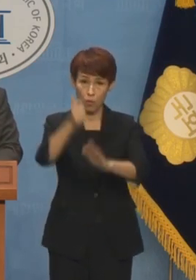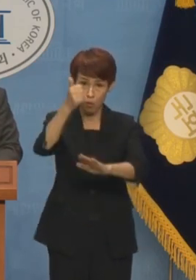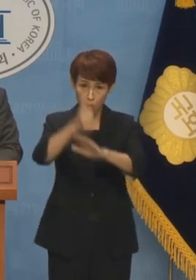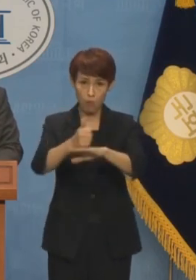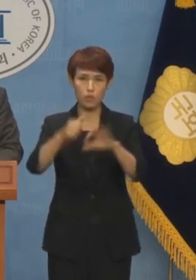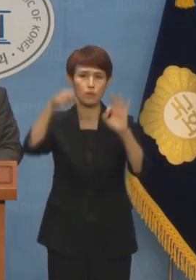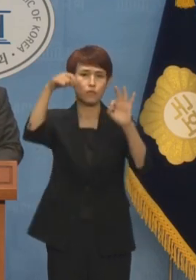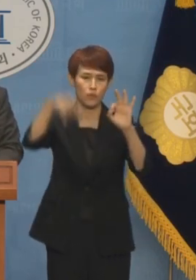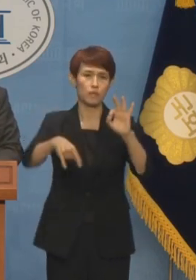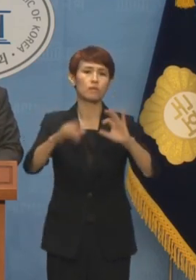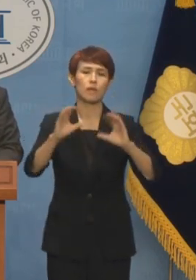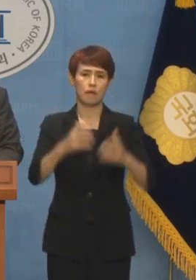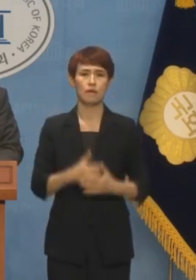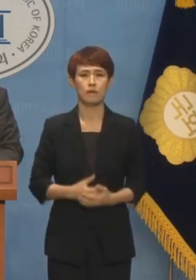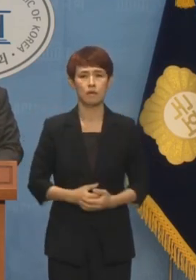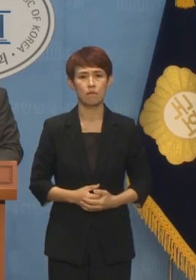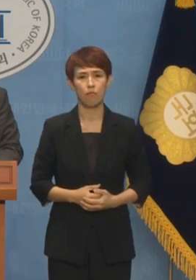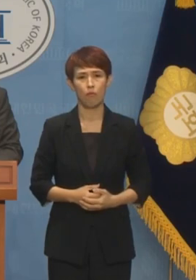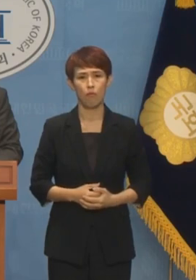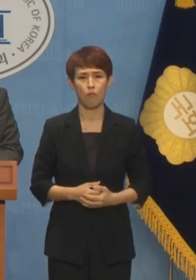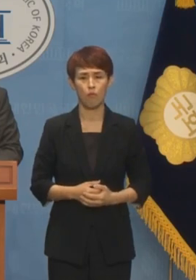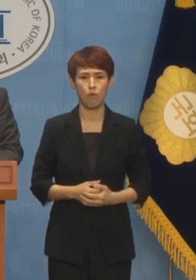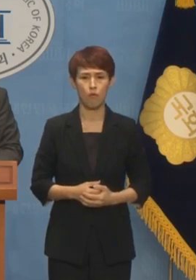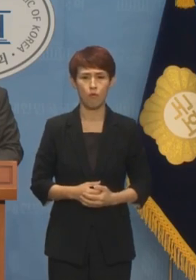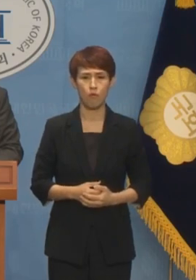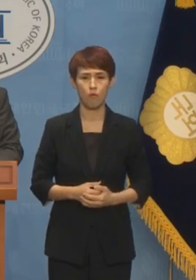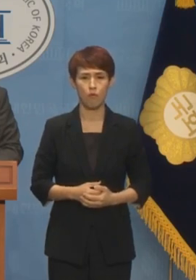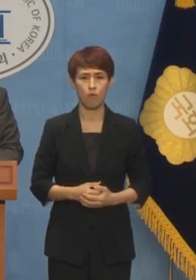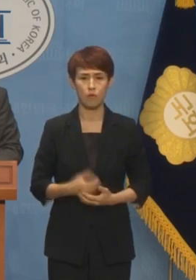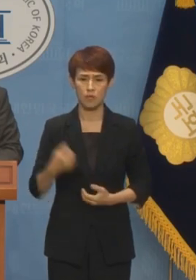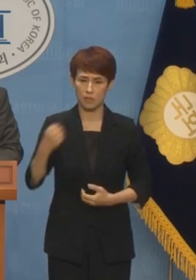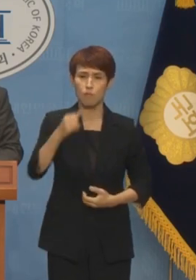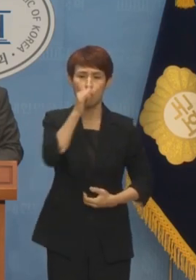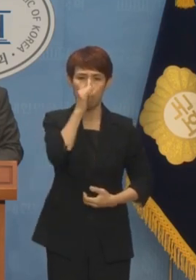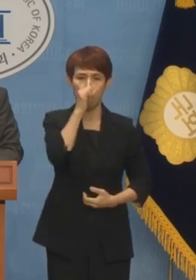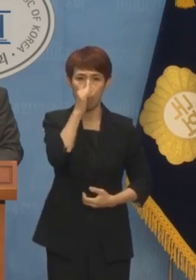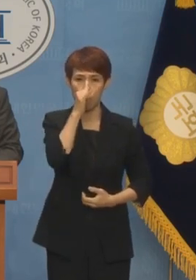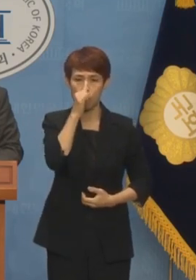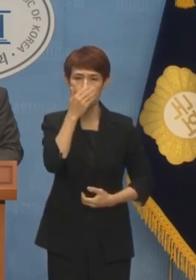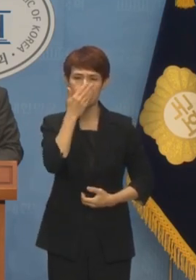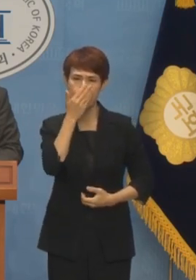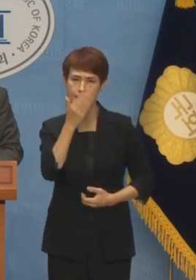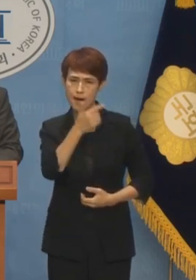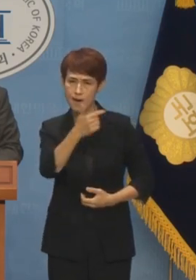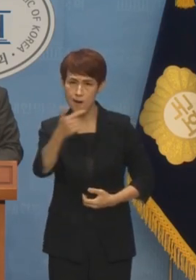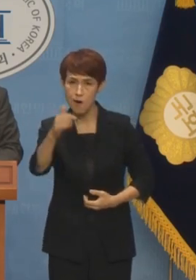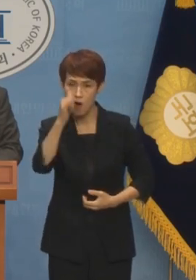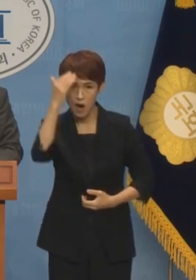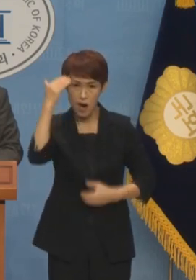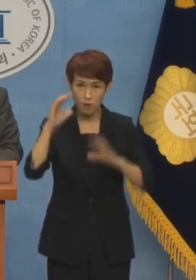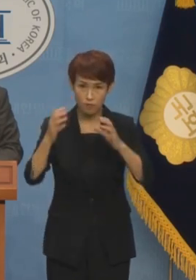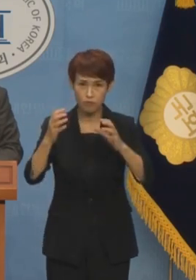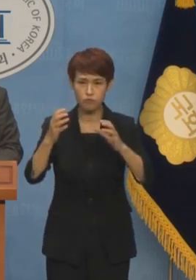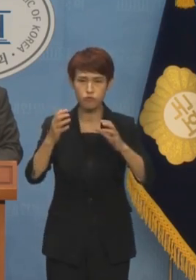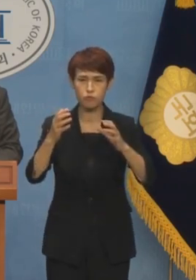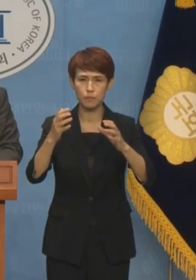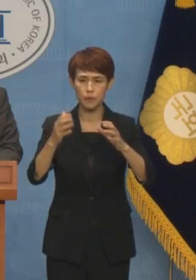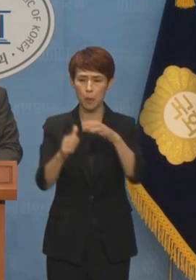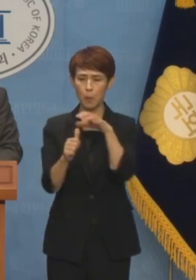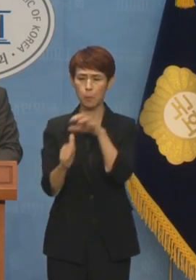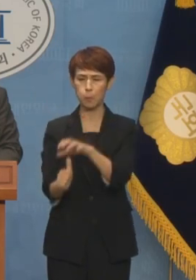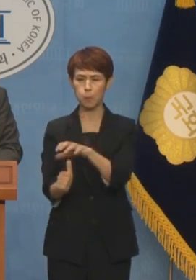대국입니다. 여전히 가진 것이 많습니다. 무한한 가능성의 대한민국을 염전이라는 작은